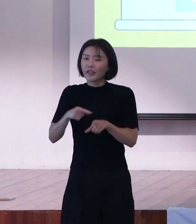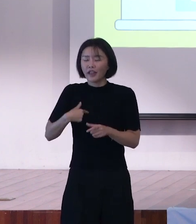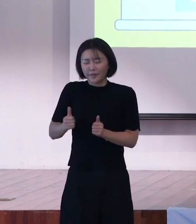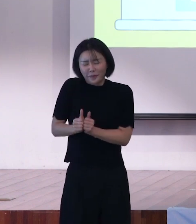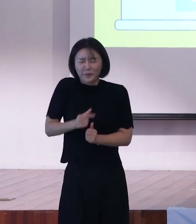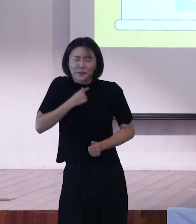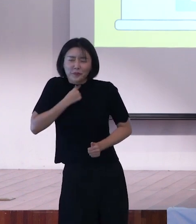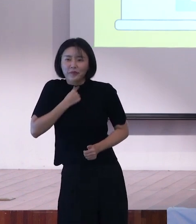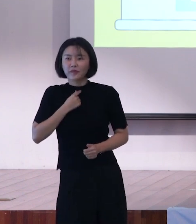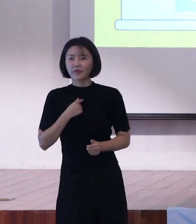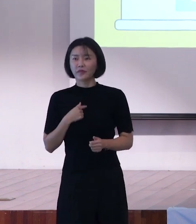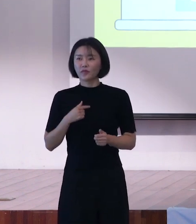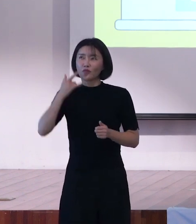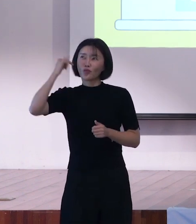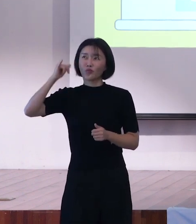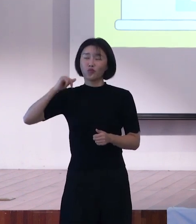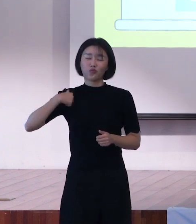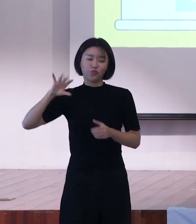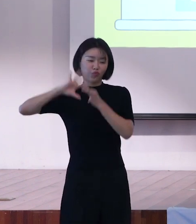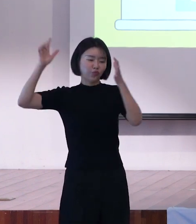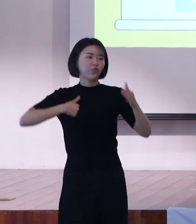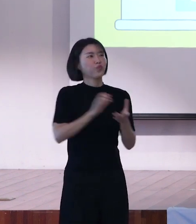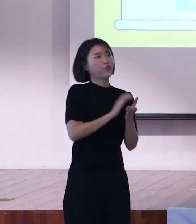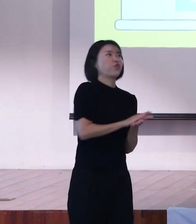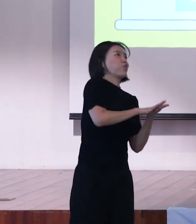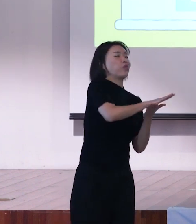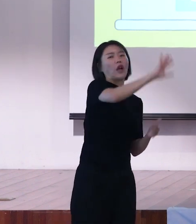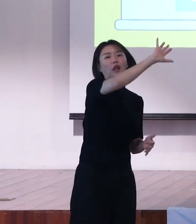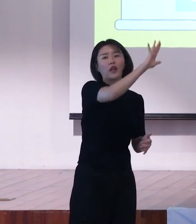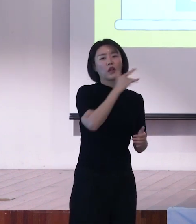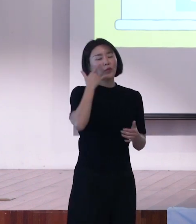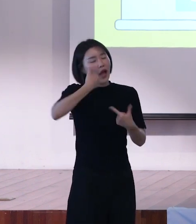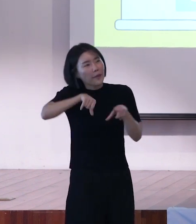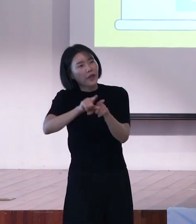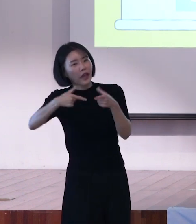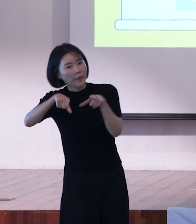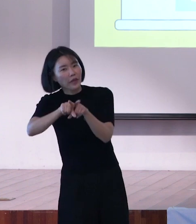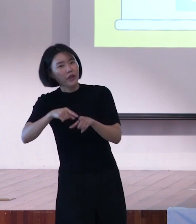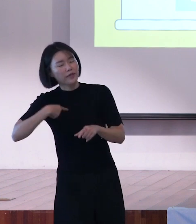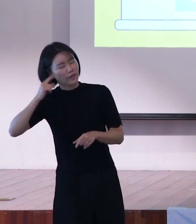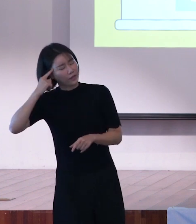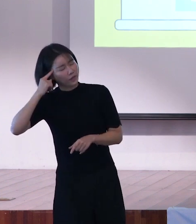시간을 기다리면서 또 흥미를 갖게 되겠죠. 그리고 마지막으로